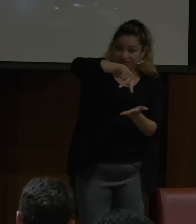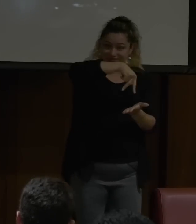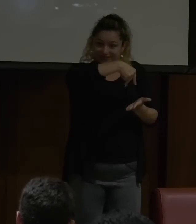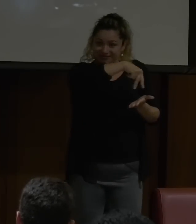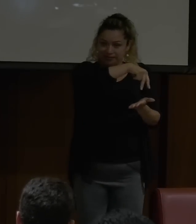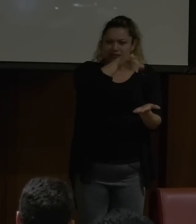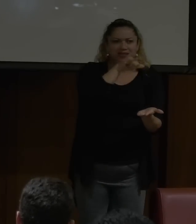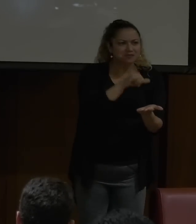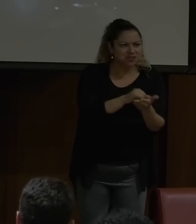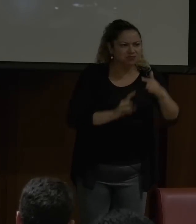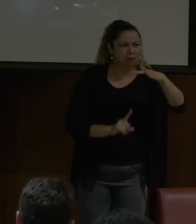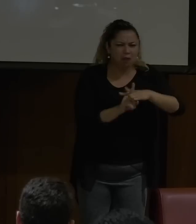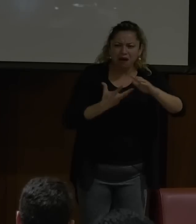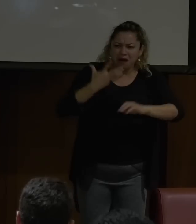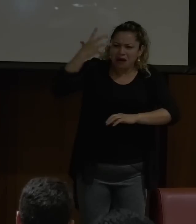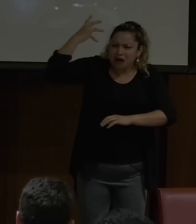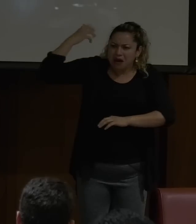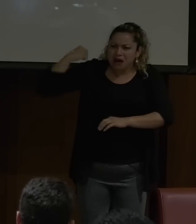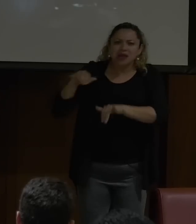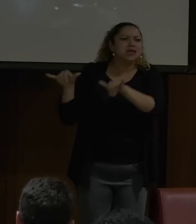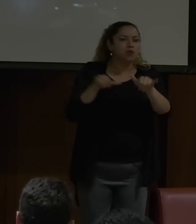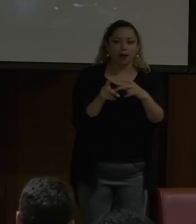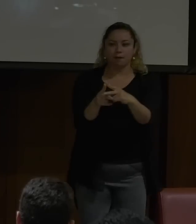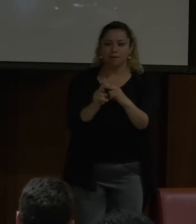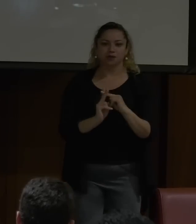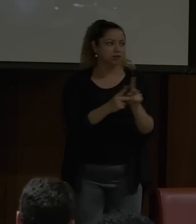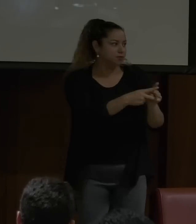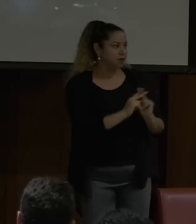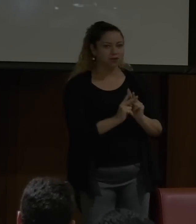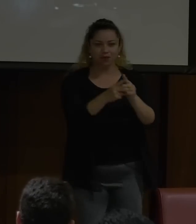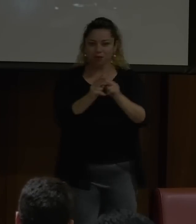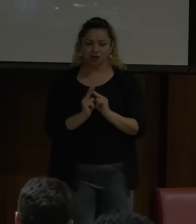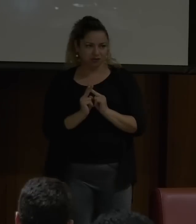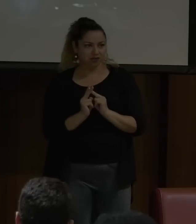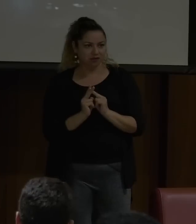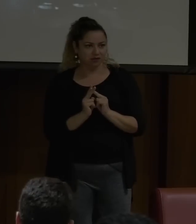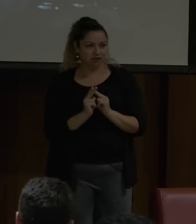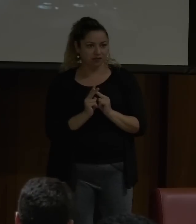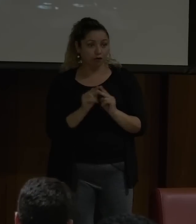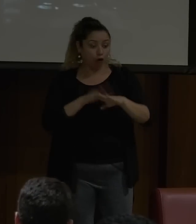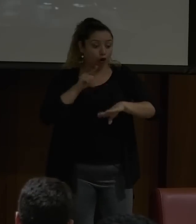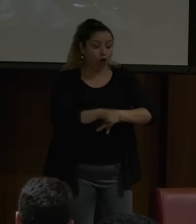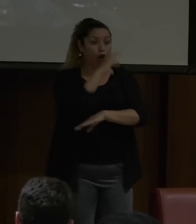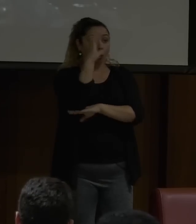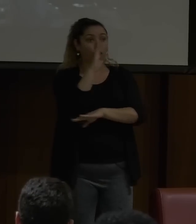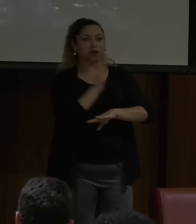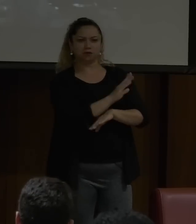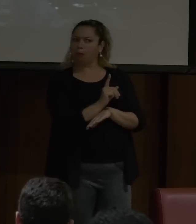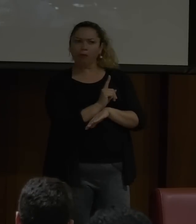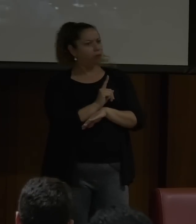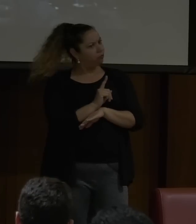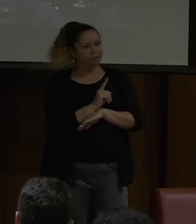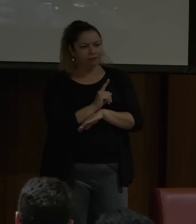pasaba exactamente lo mismo. Se prestaban la letra entre los cantantes. O sea, no es un fenómeno colombiano, no es una cosa nuestra. Es